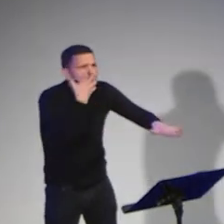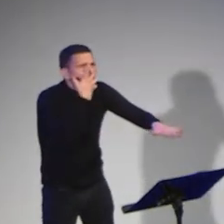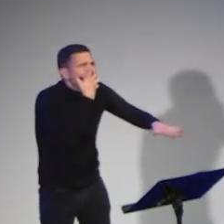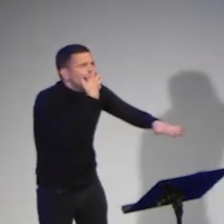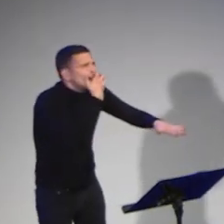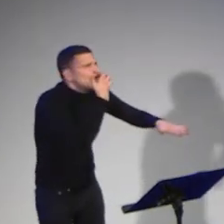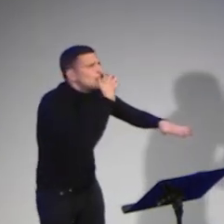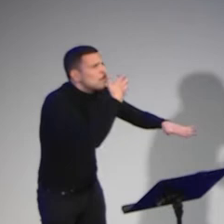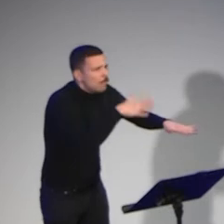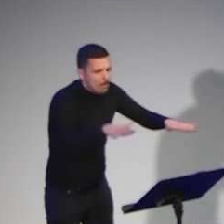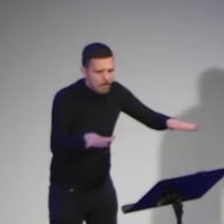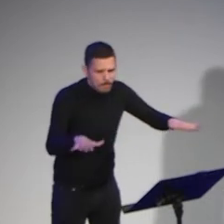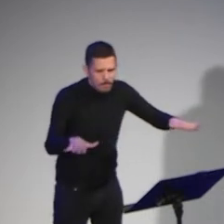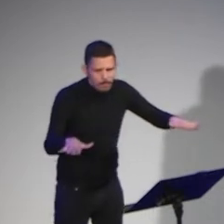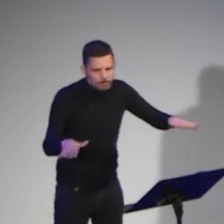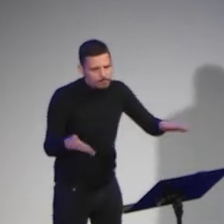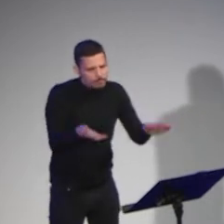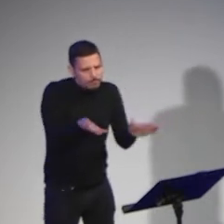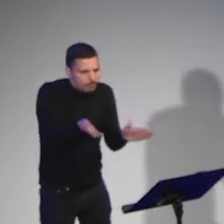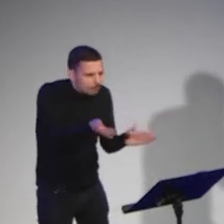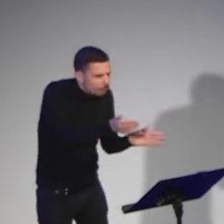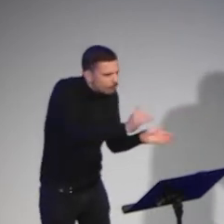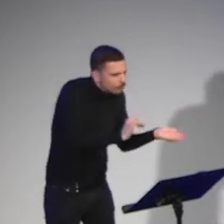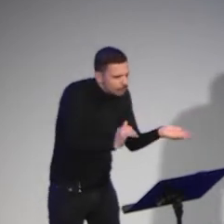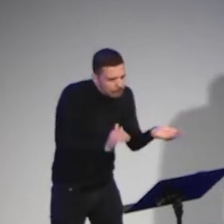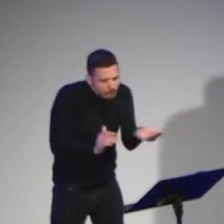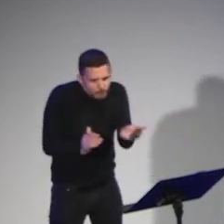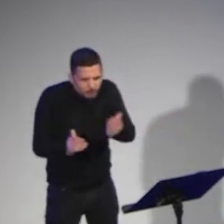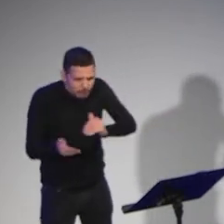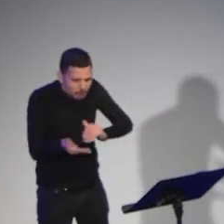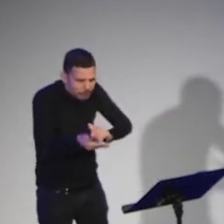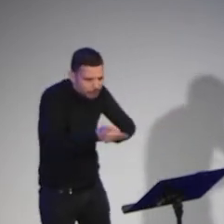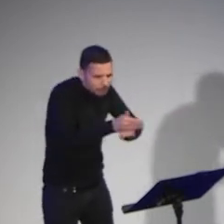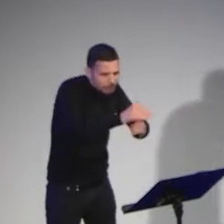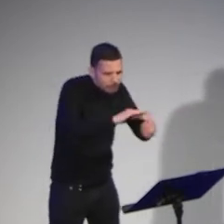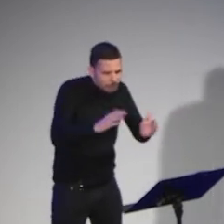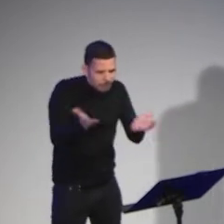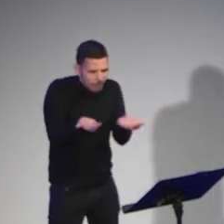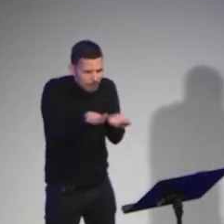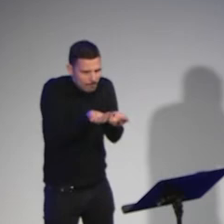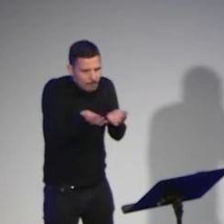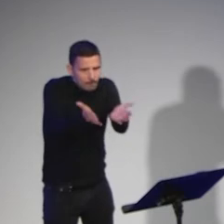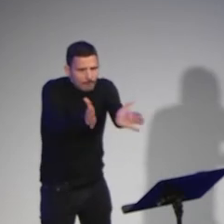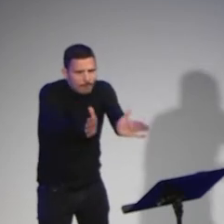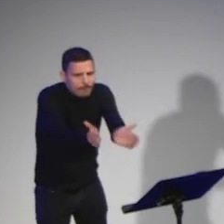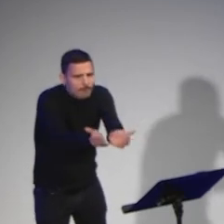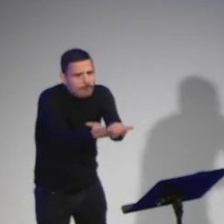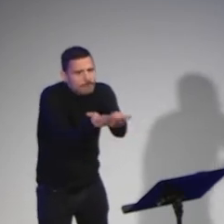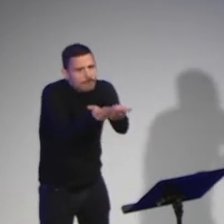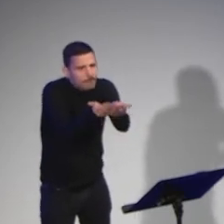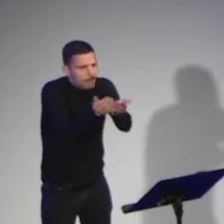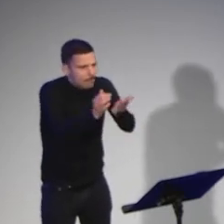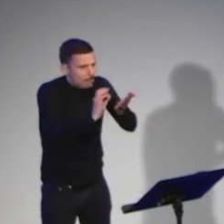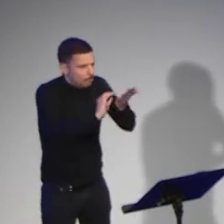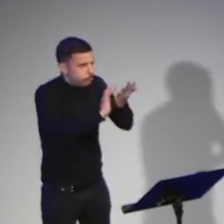lent, je n'y avais jamais pensé. Personne ne court dans les enterrements. Personne n'est rapide. Même les paroles sont lentes dans les